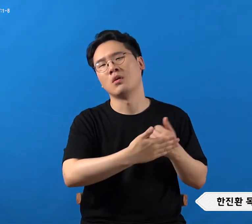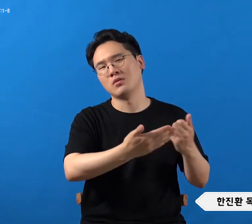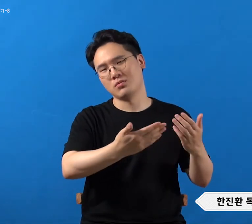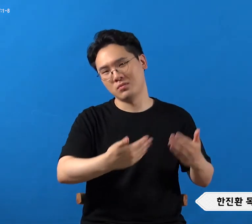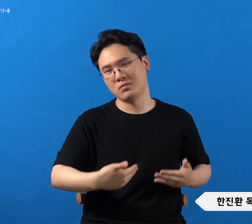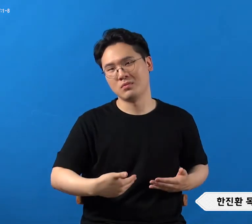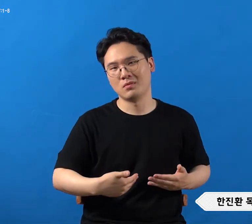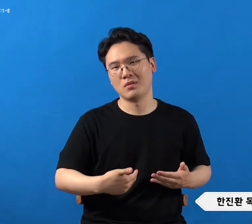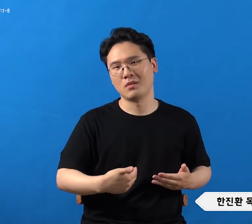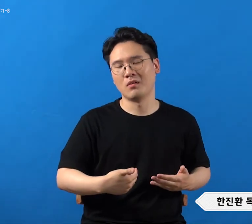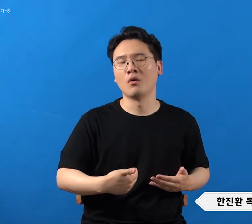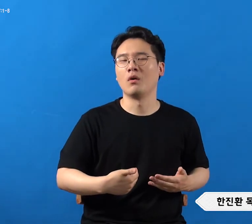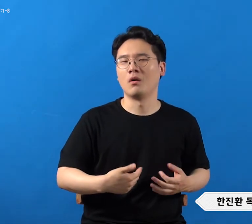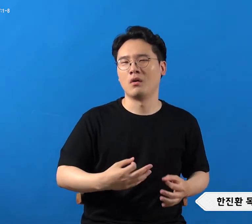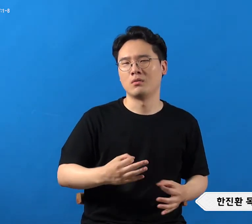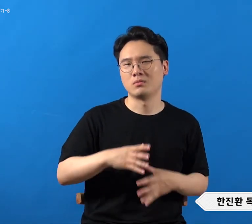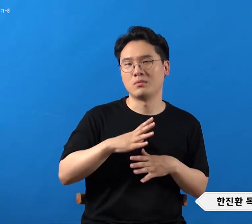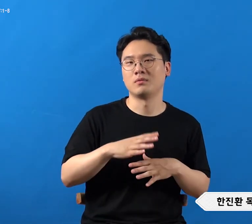같았어요.